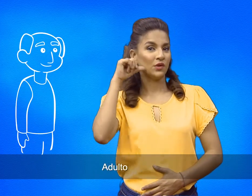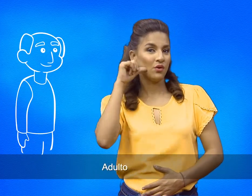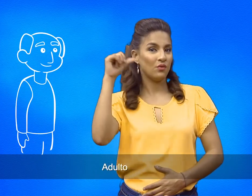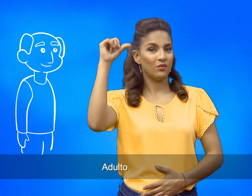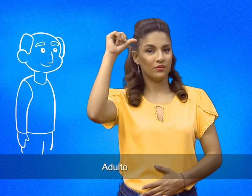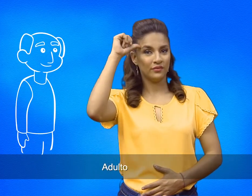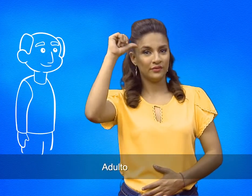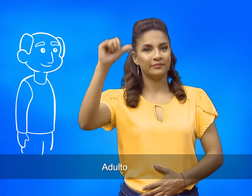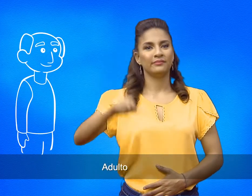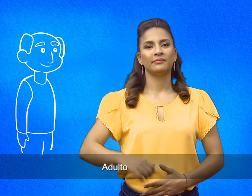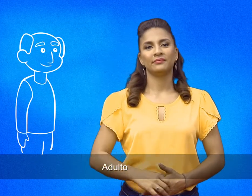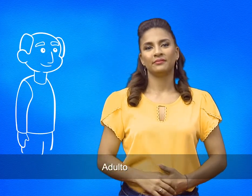adulto